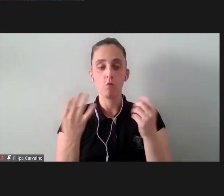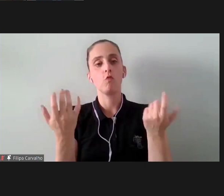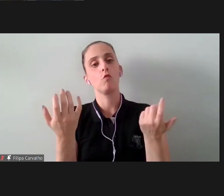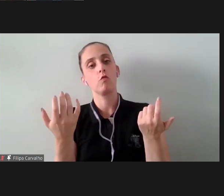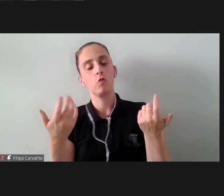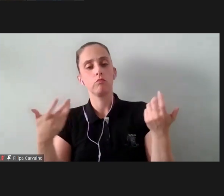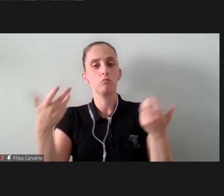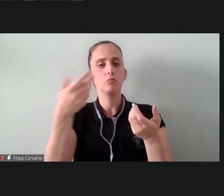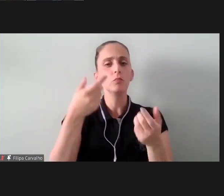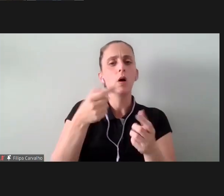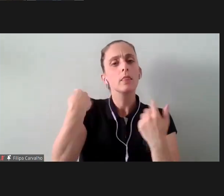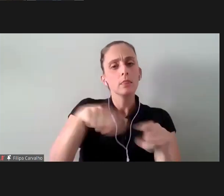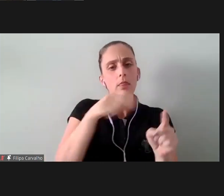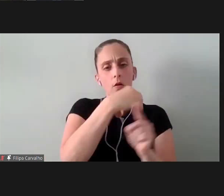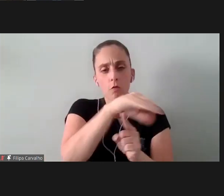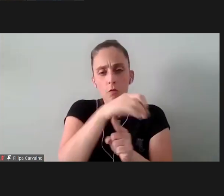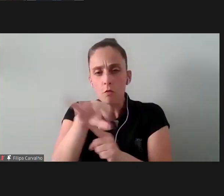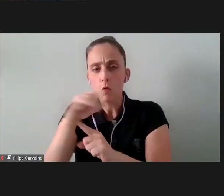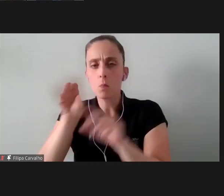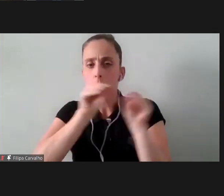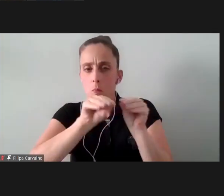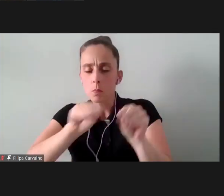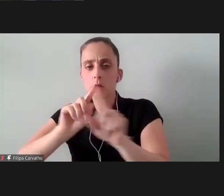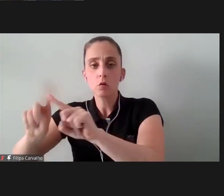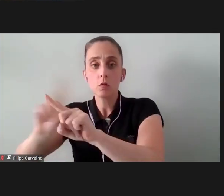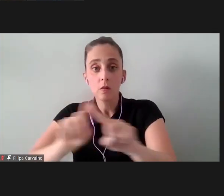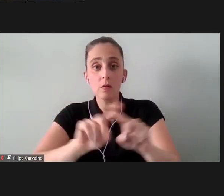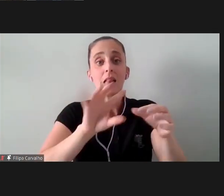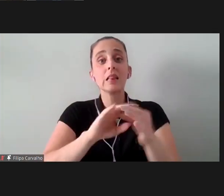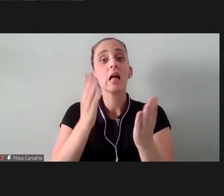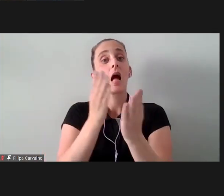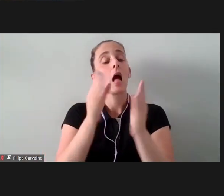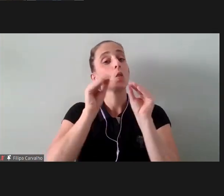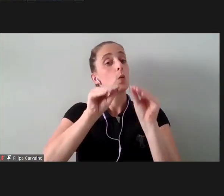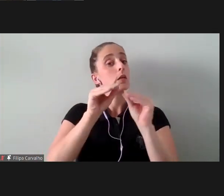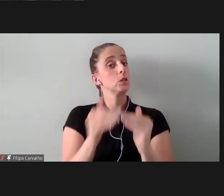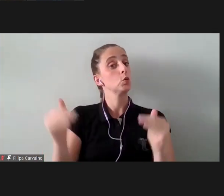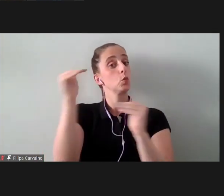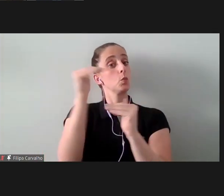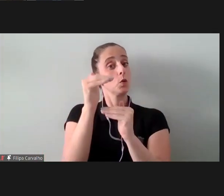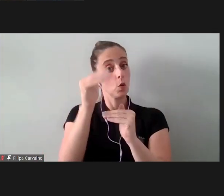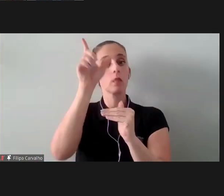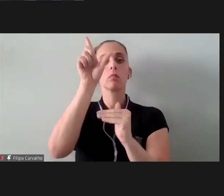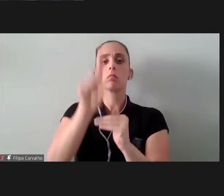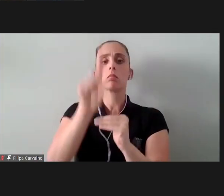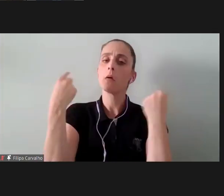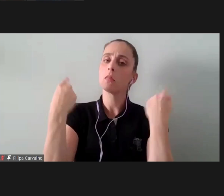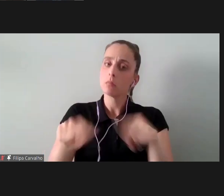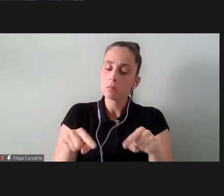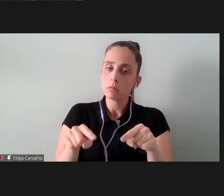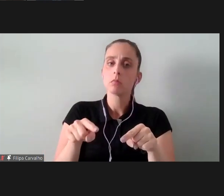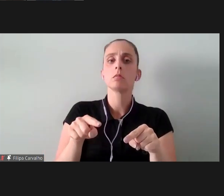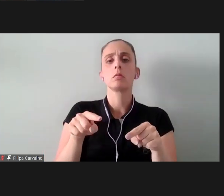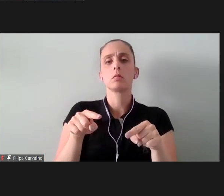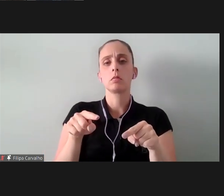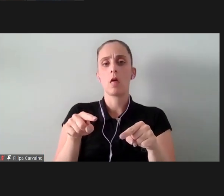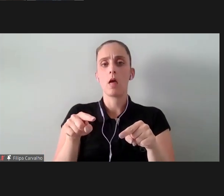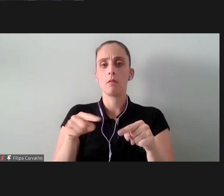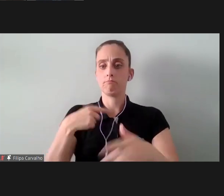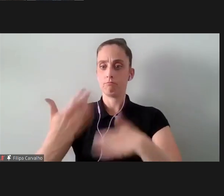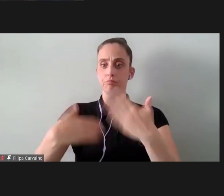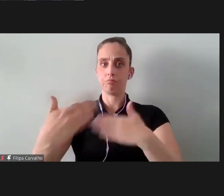ofertas formativas em consórcio com instituições de ensino superior. Por outro, tem colocado muita energia